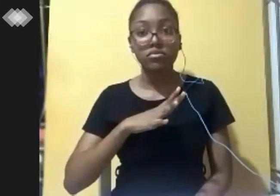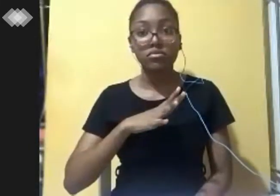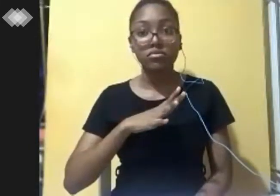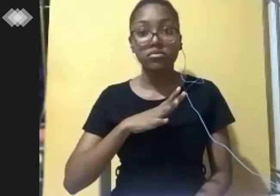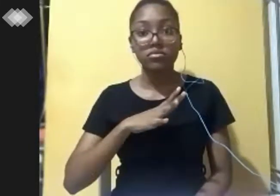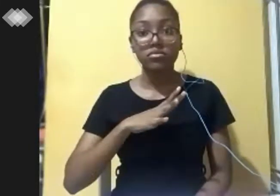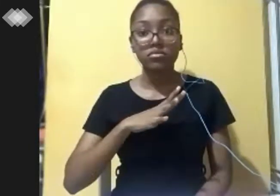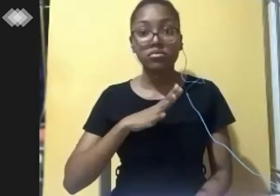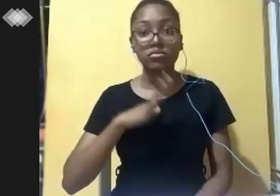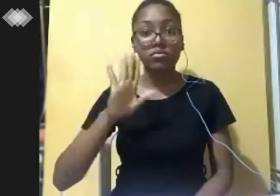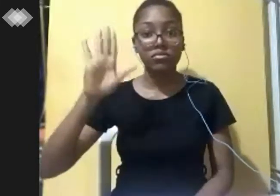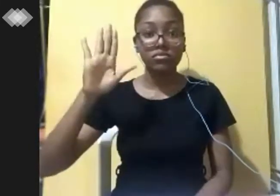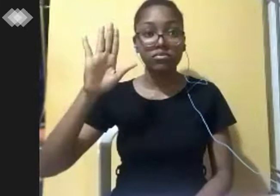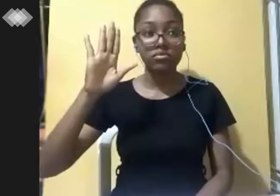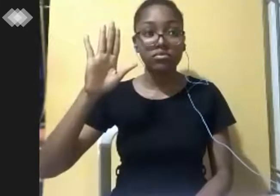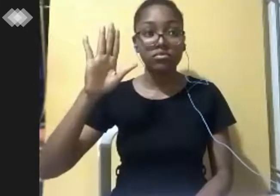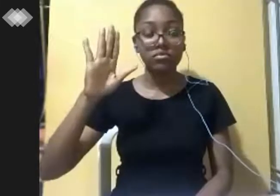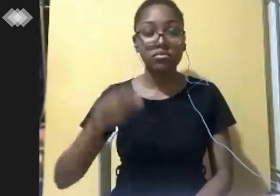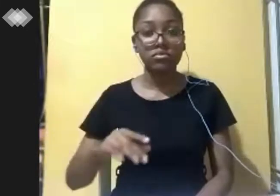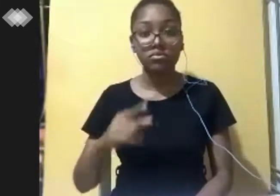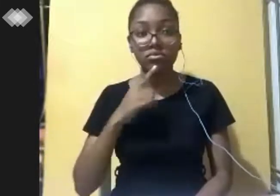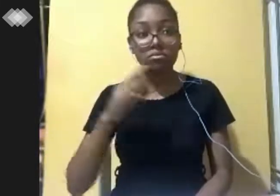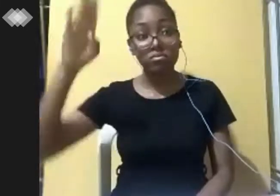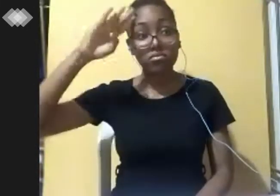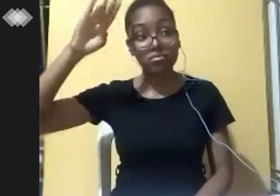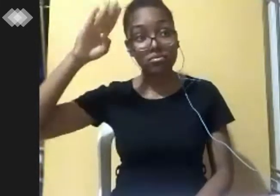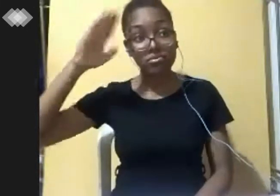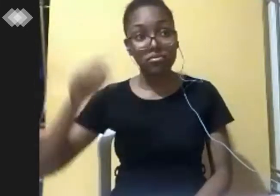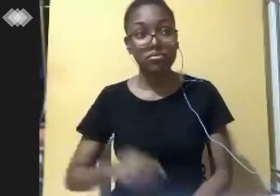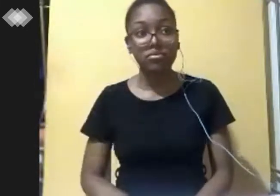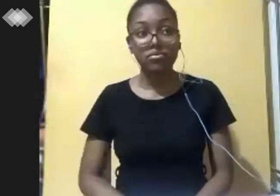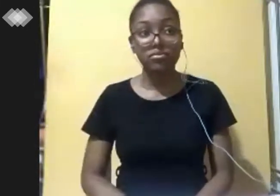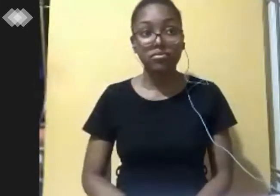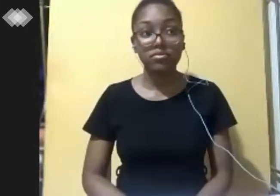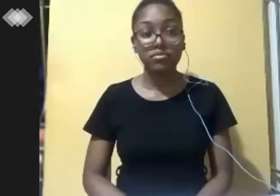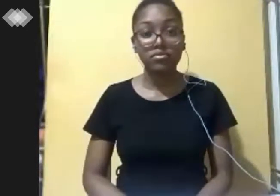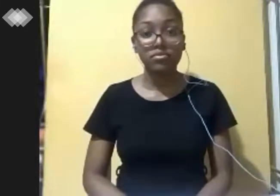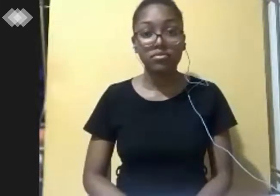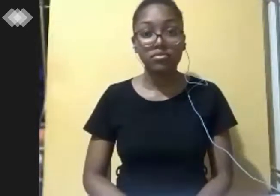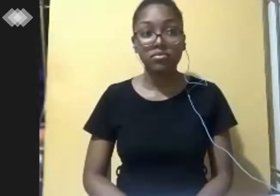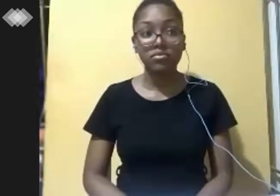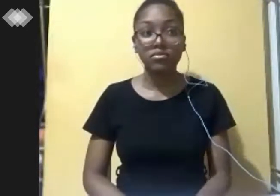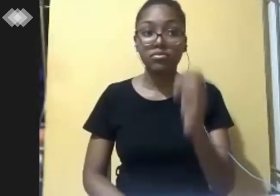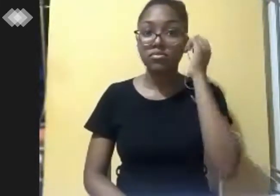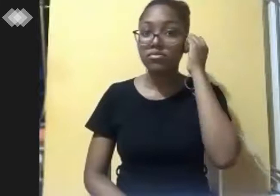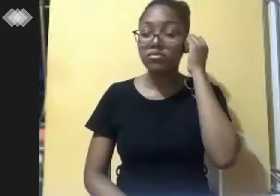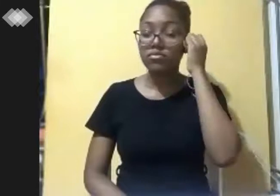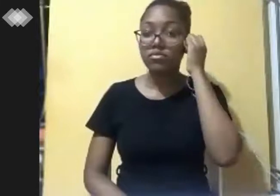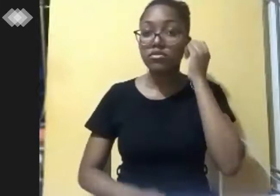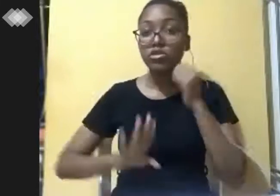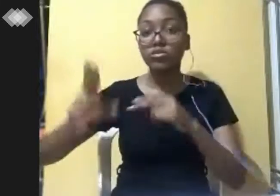moviéndola, Hola. porque son muchas personas. Oh, Maritza, soy